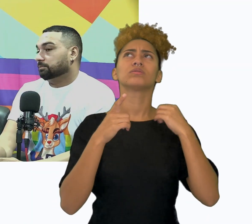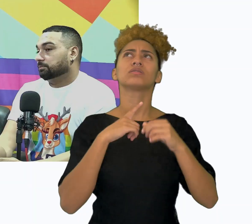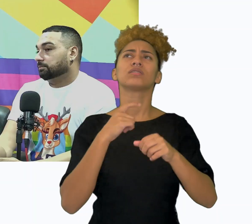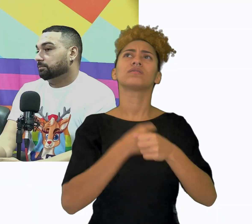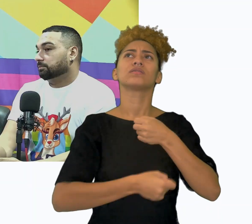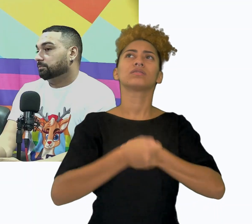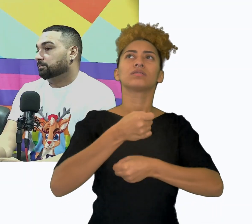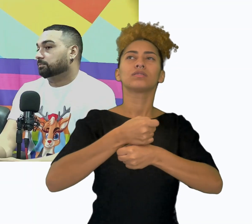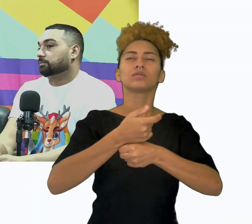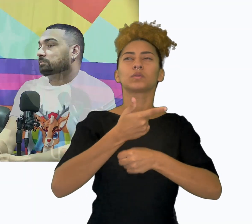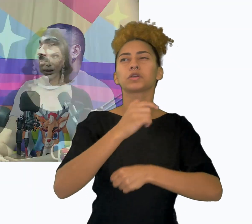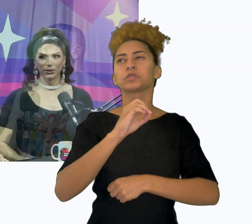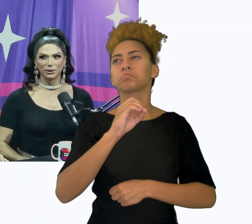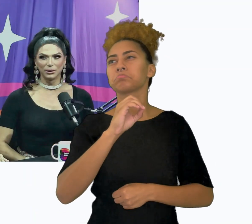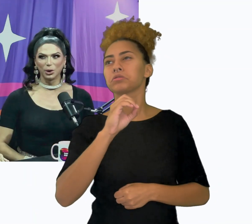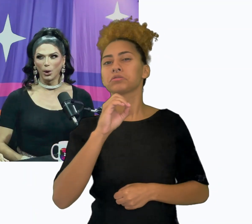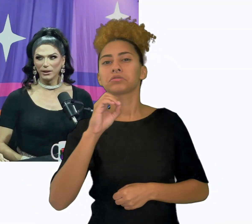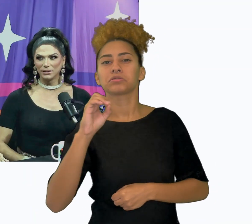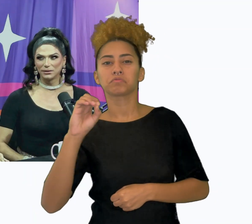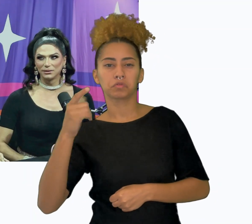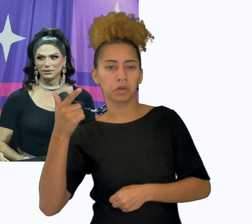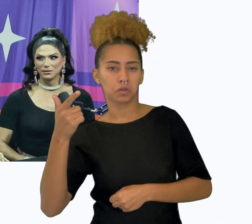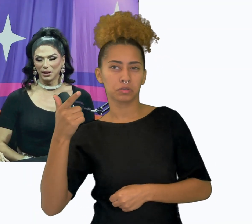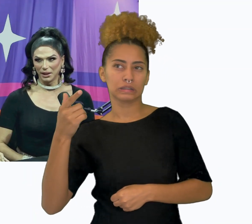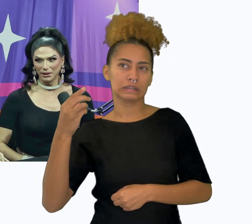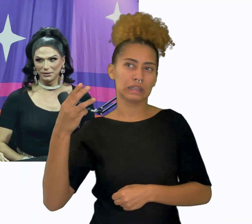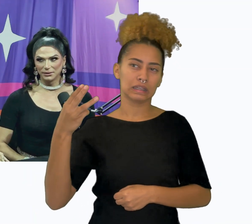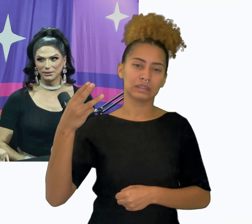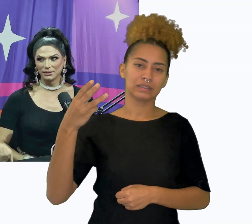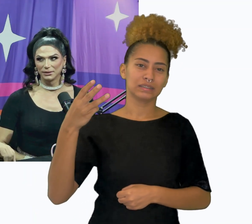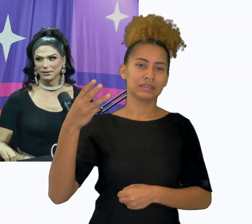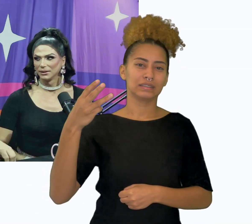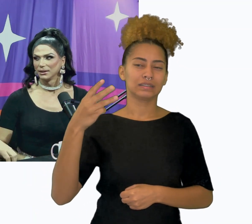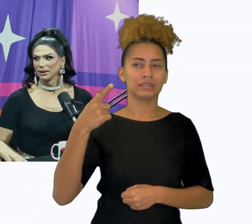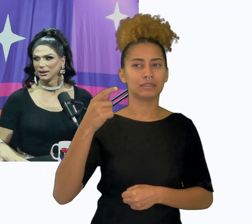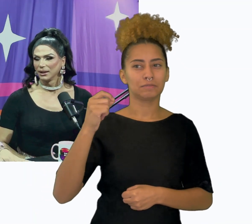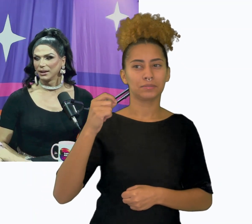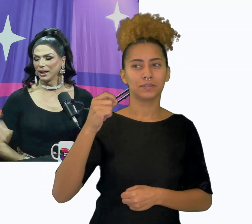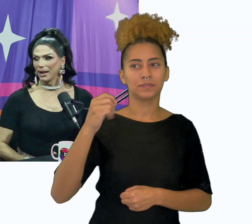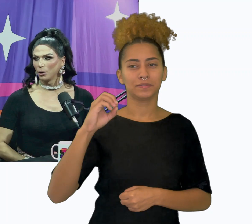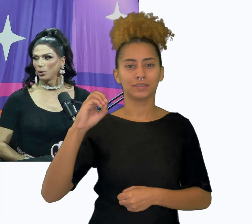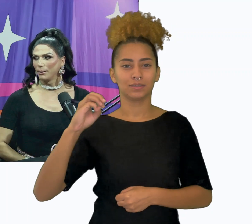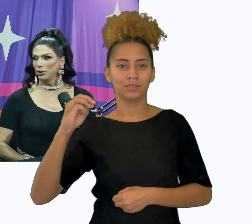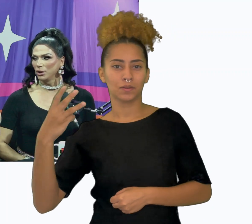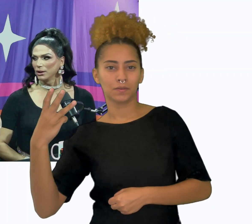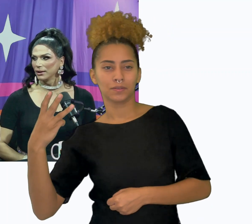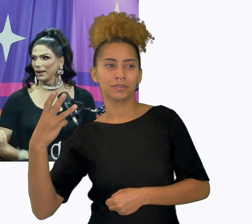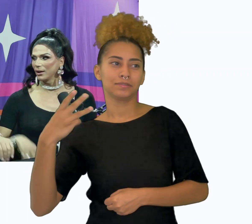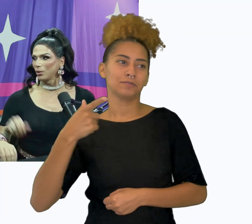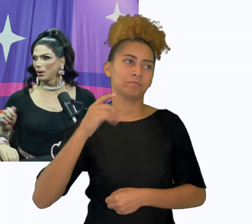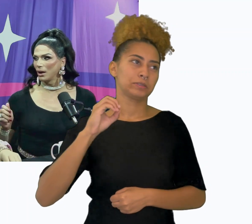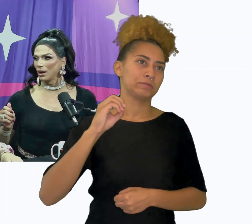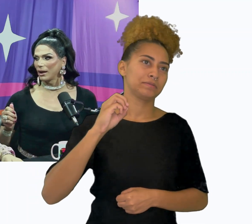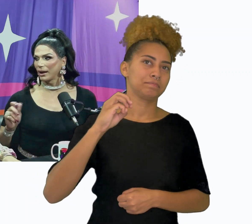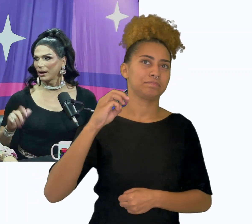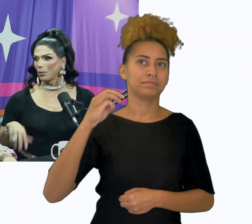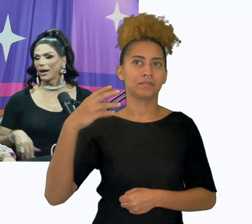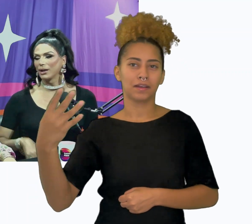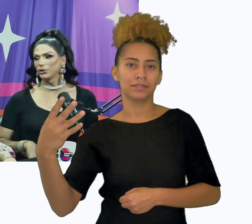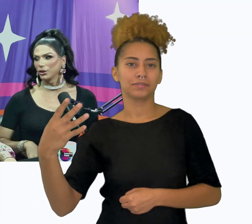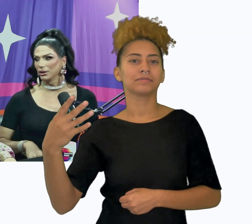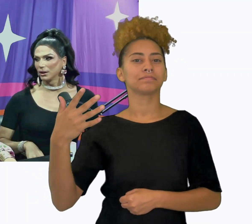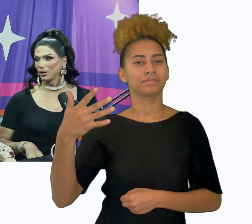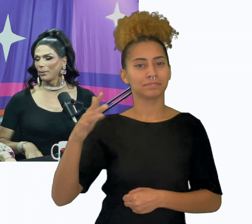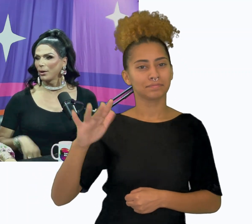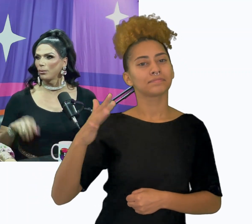nem lembro que ano foi aquele, 2002, 2003. 2003, que 2004. Era com a menina, né? Era com a